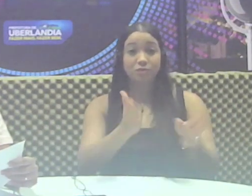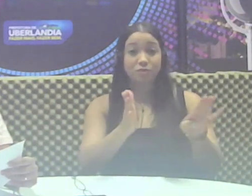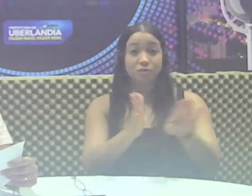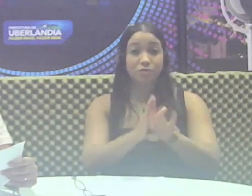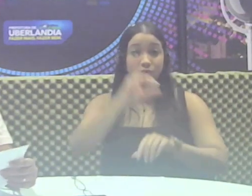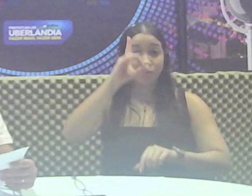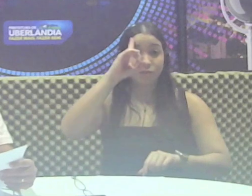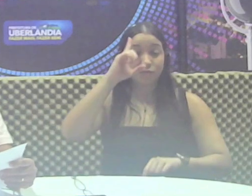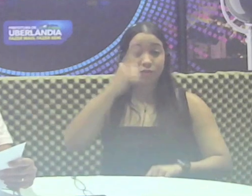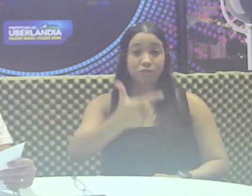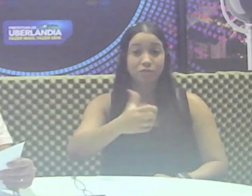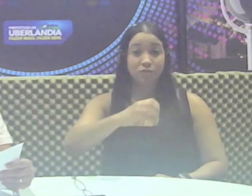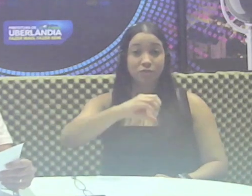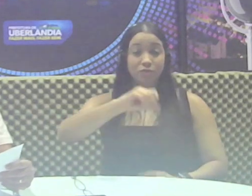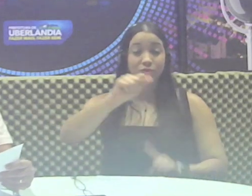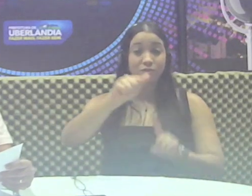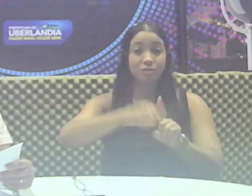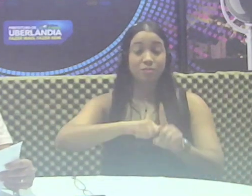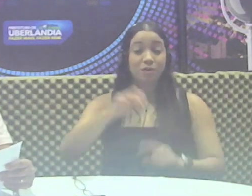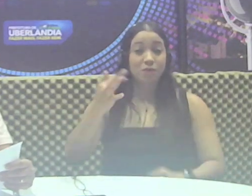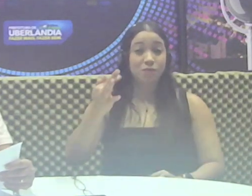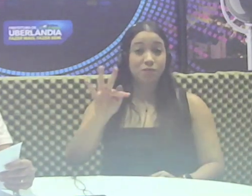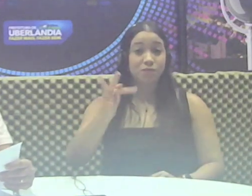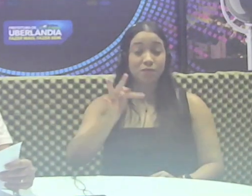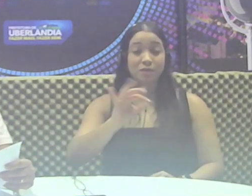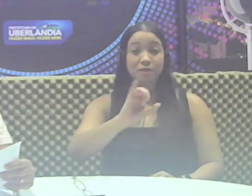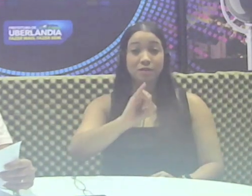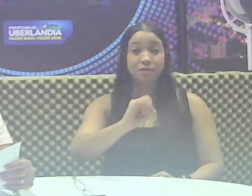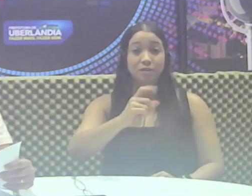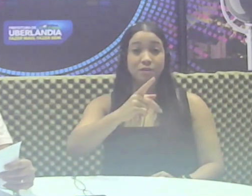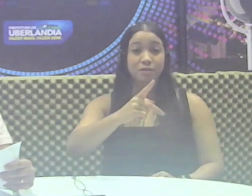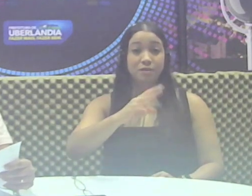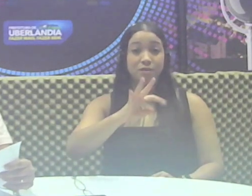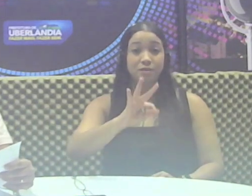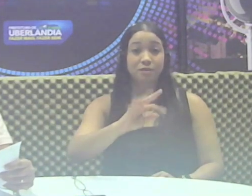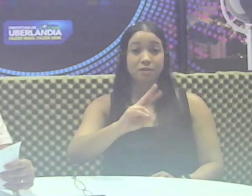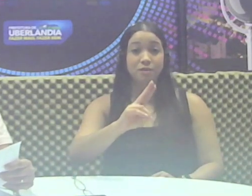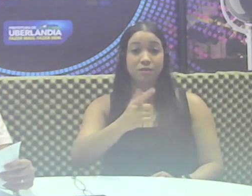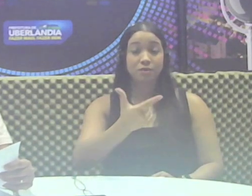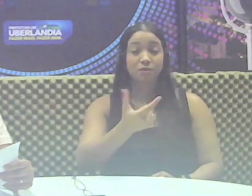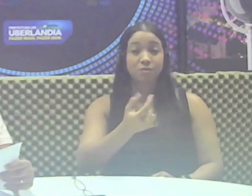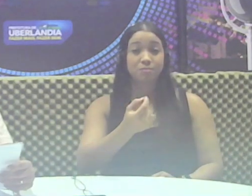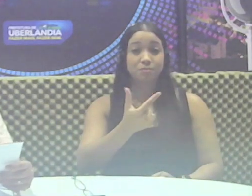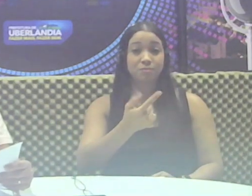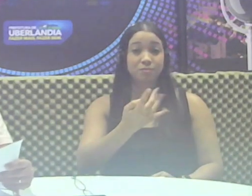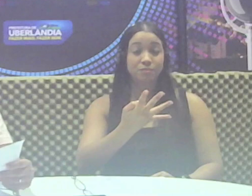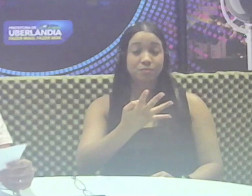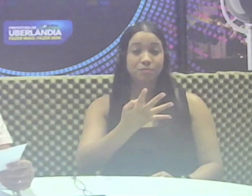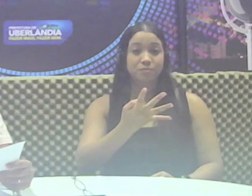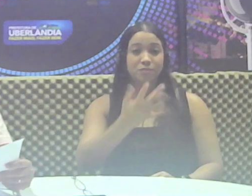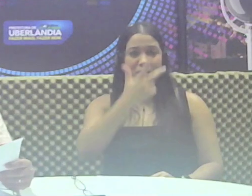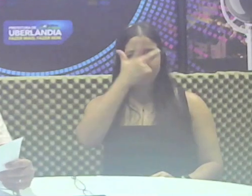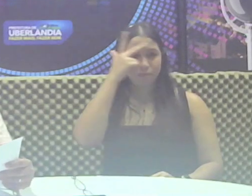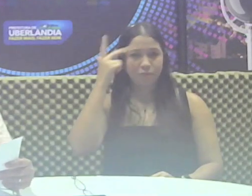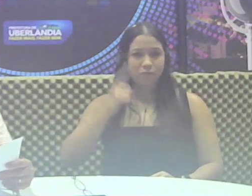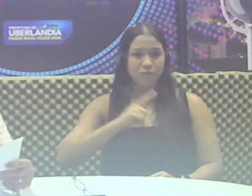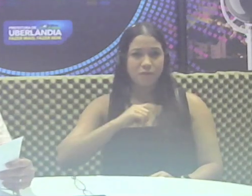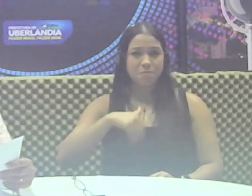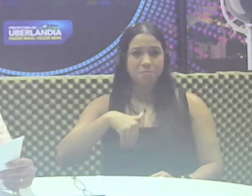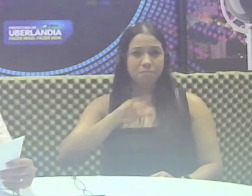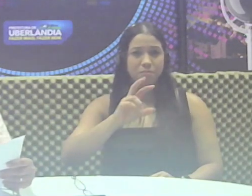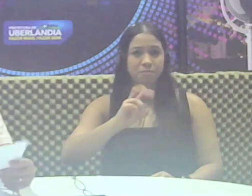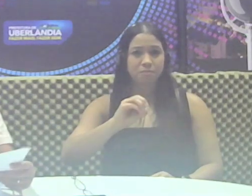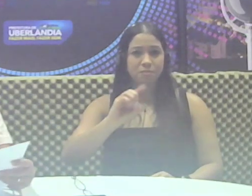de fevereiro o Imposto Predial e Territorial Urbano 2024. Proprietários de mais de 50